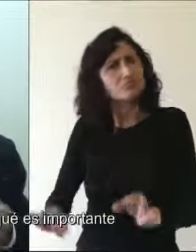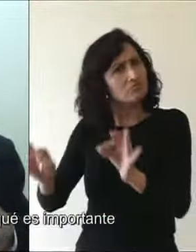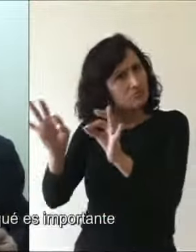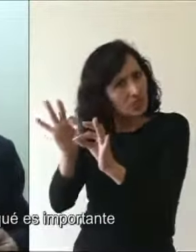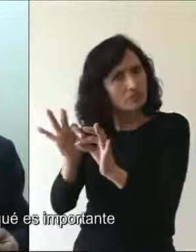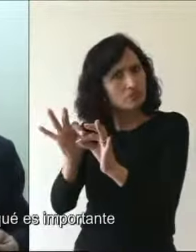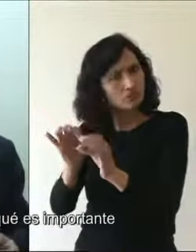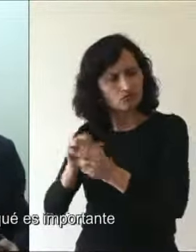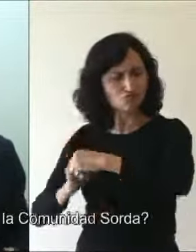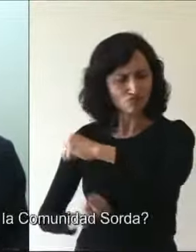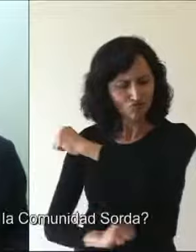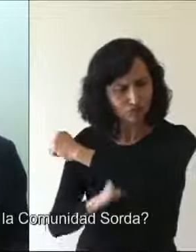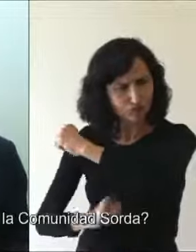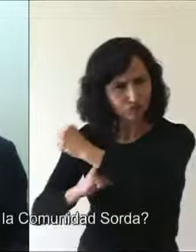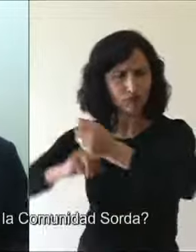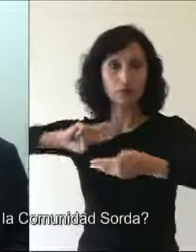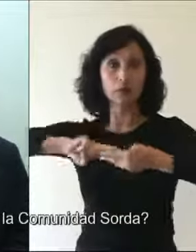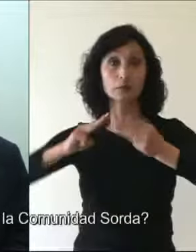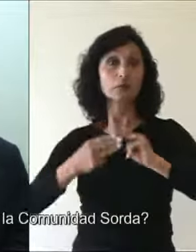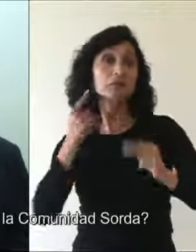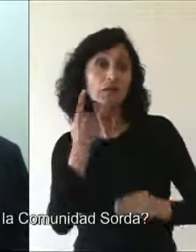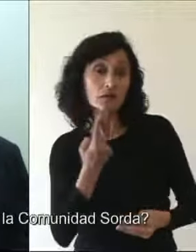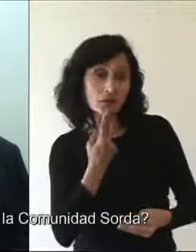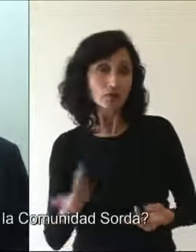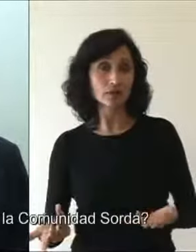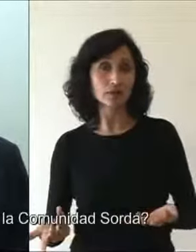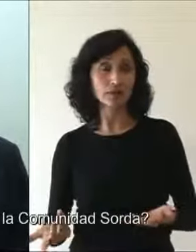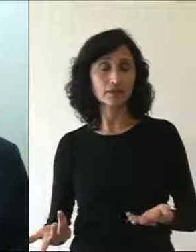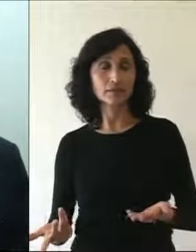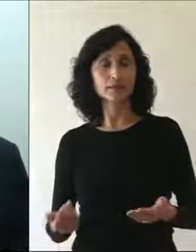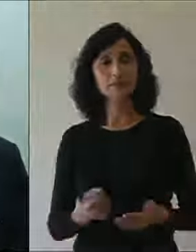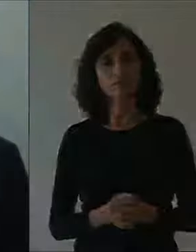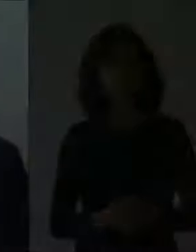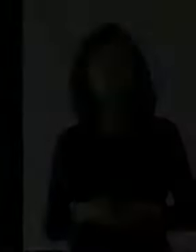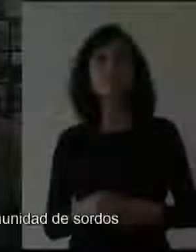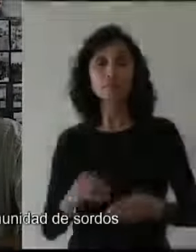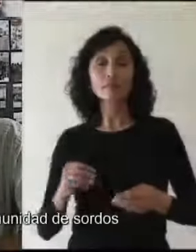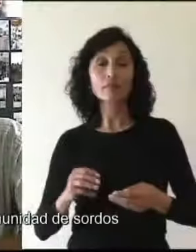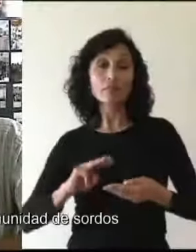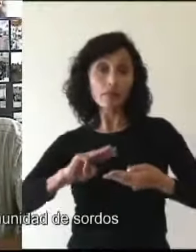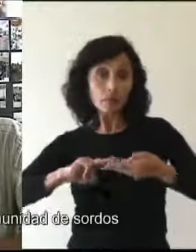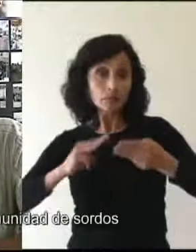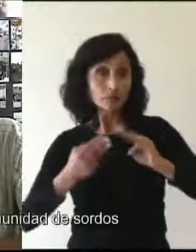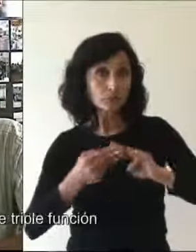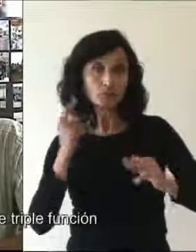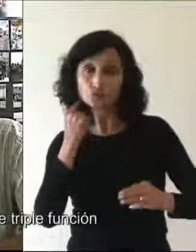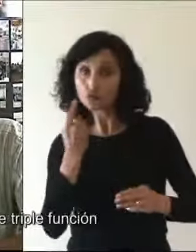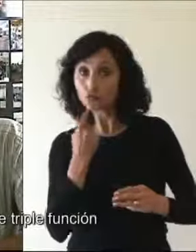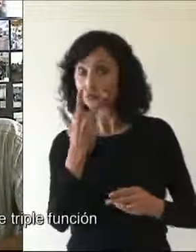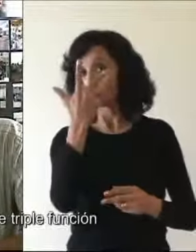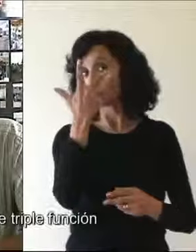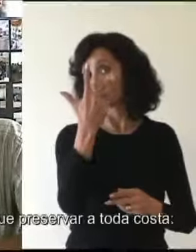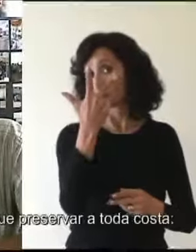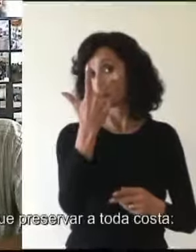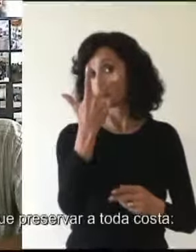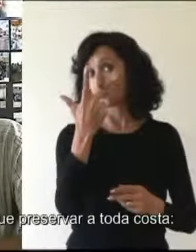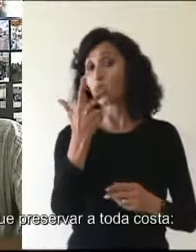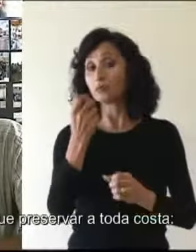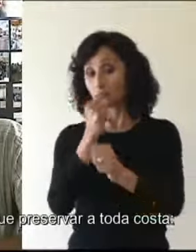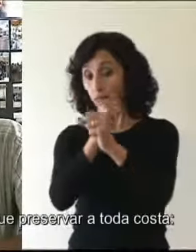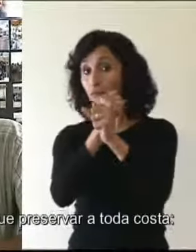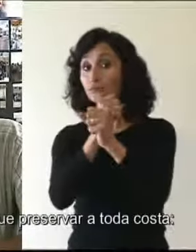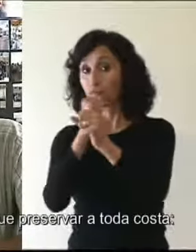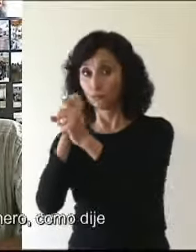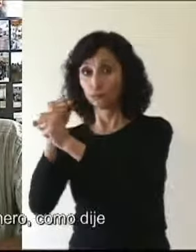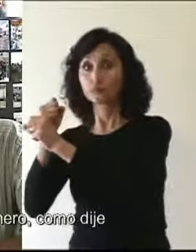qué es importante fortalecer a la comunidad sorda? Entonces, la comunidad de sordos tiene triple función